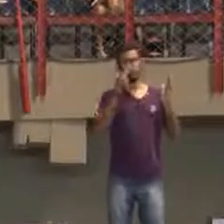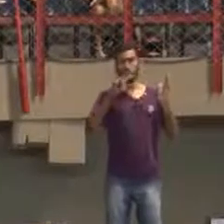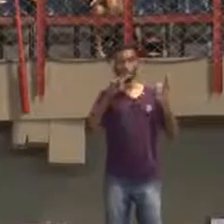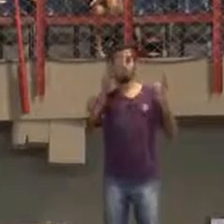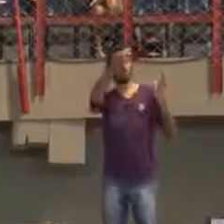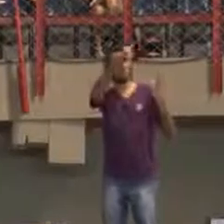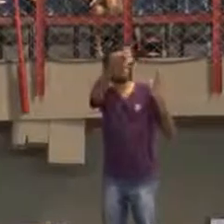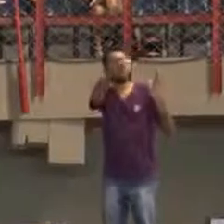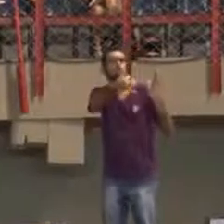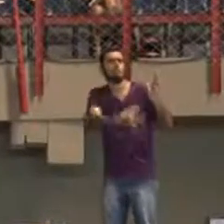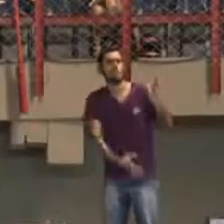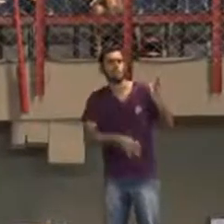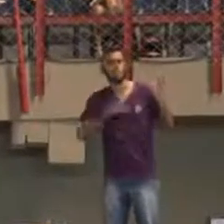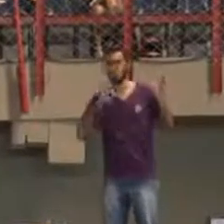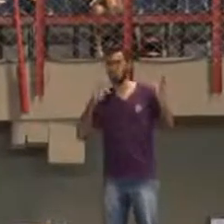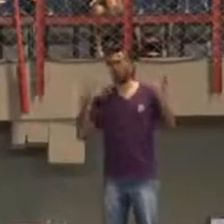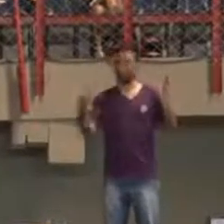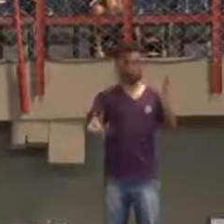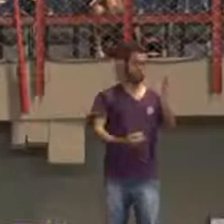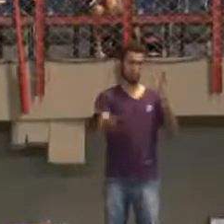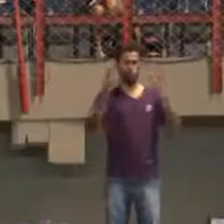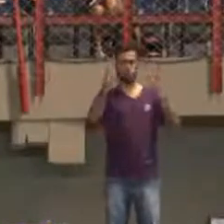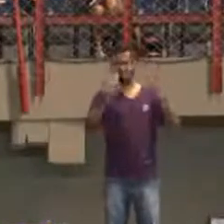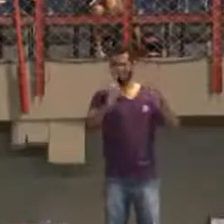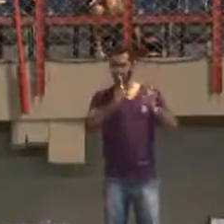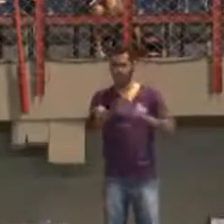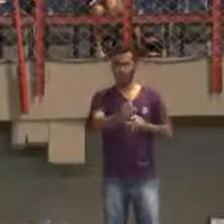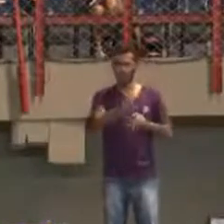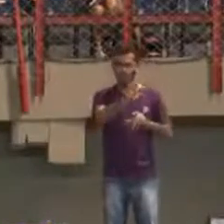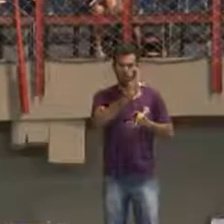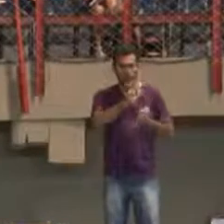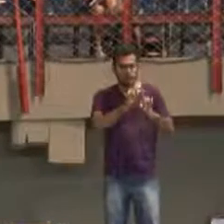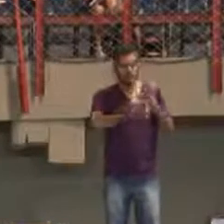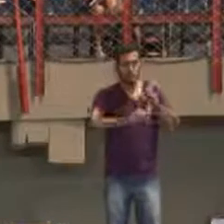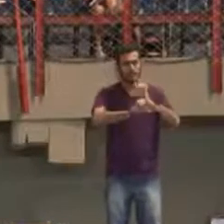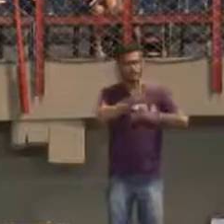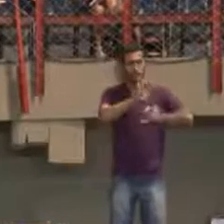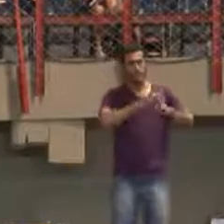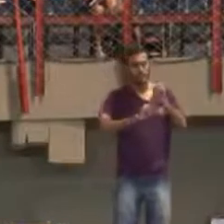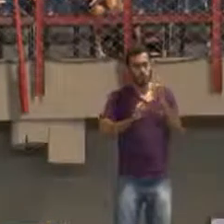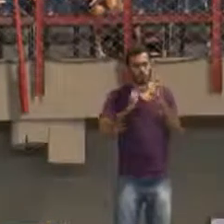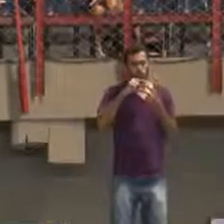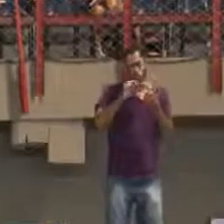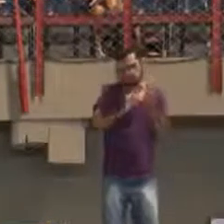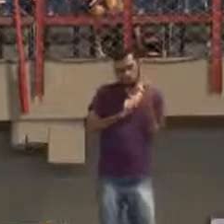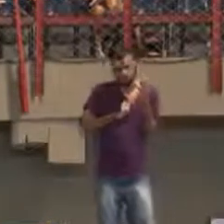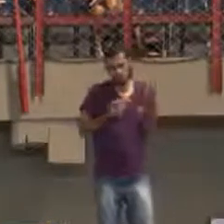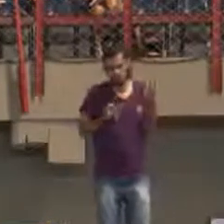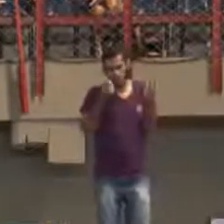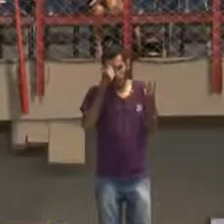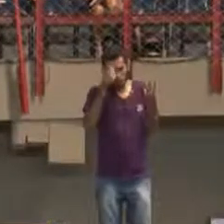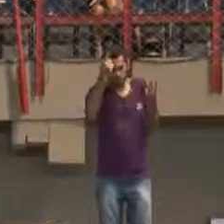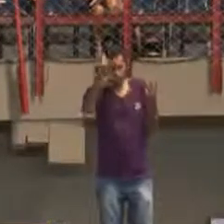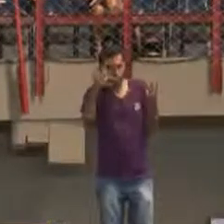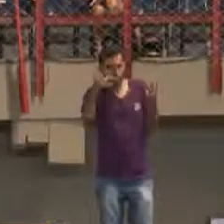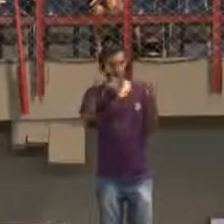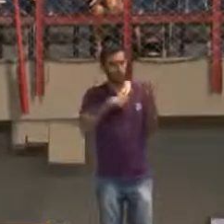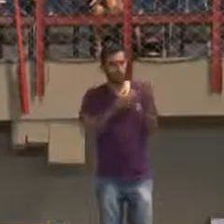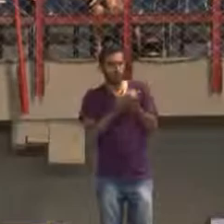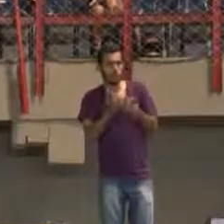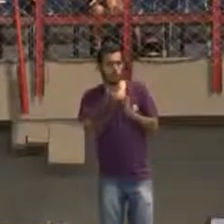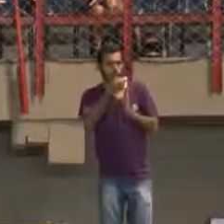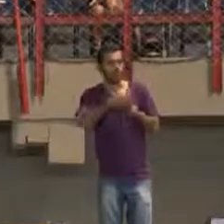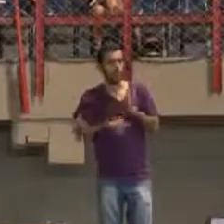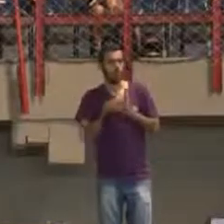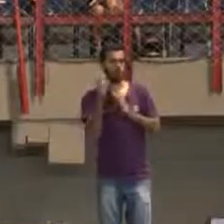tudo sobre o tema. Selecione mesmo 2, 3 ideias para desenvolver seu texto e